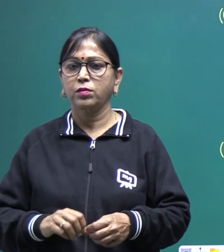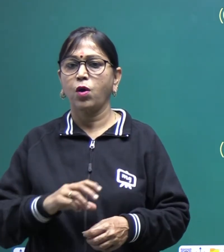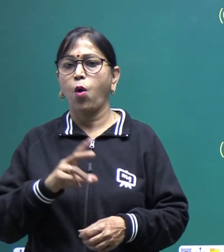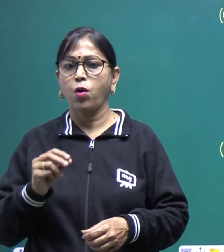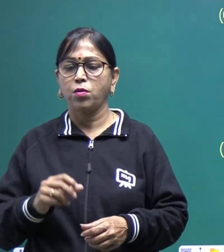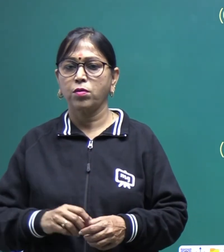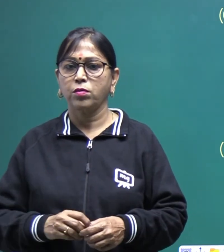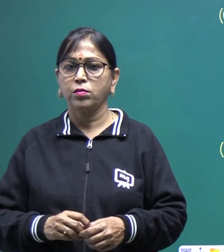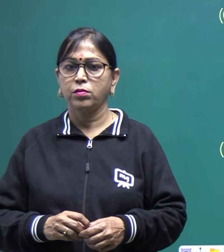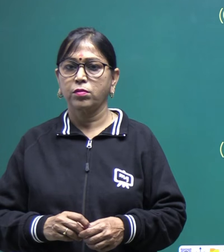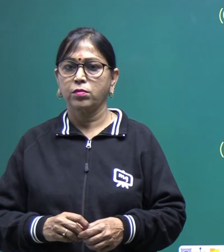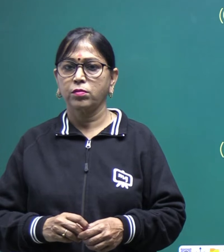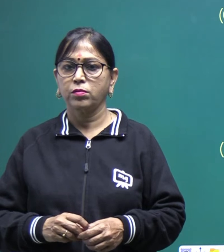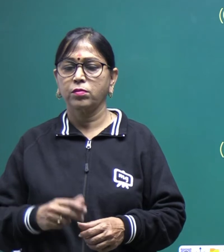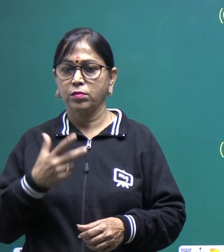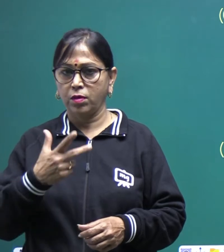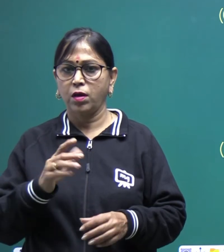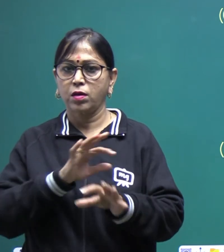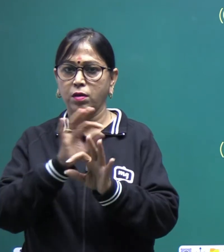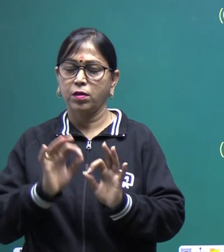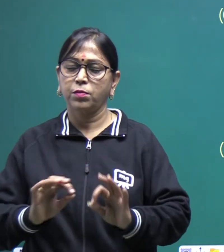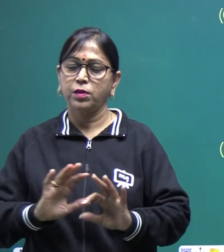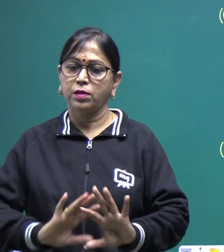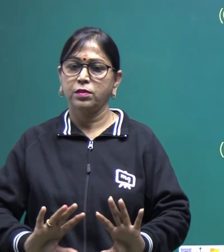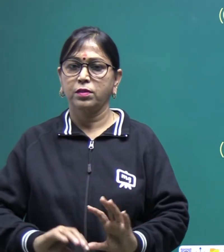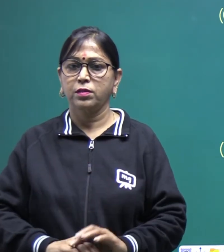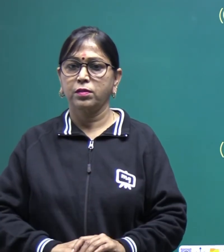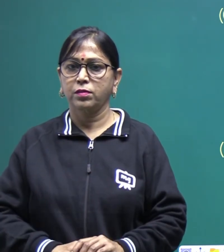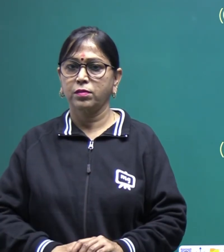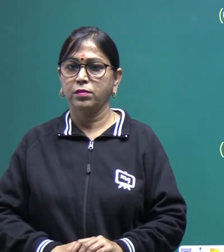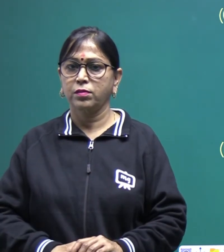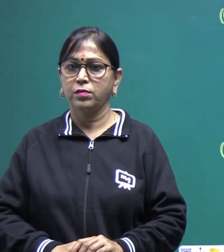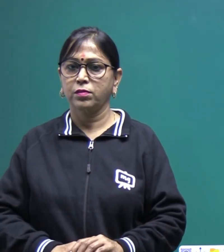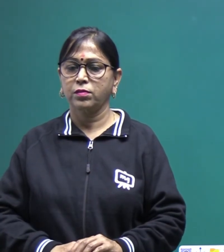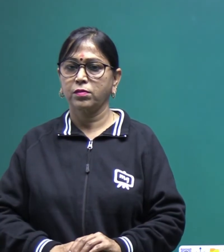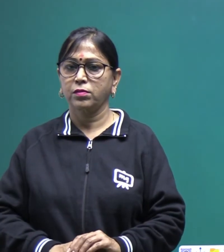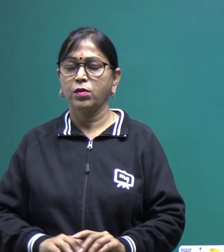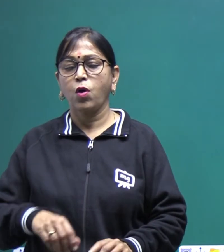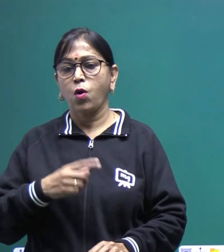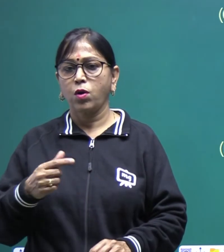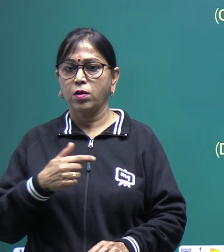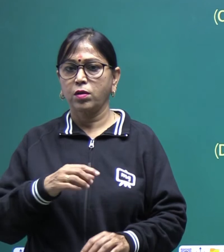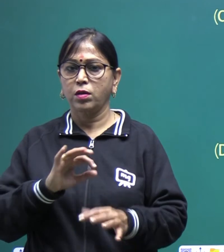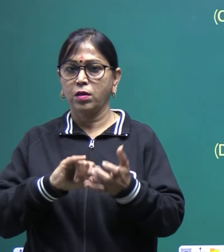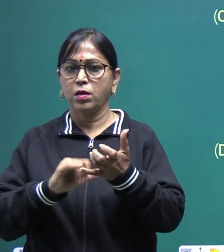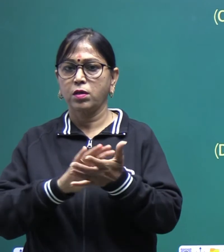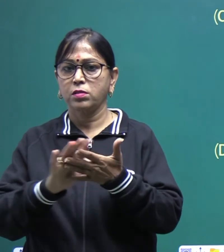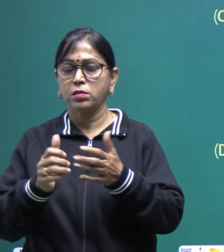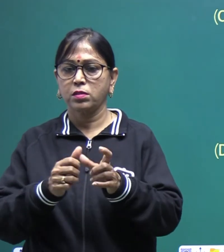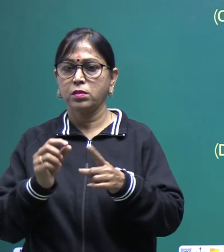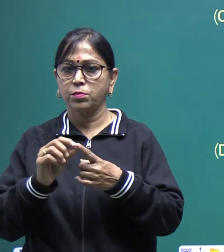और अष्टक पूर्ण करते हैं और इस प्रकार की संरचना